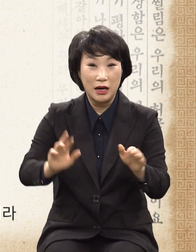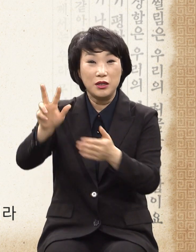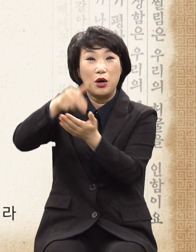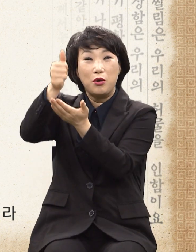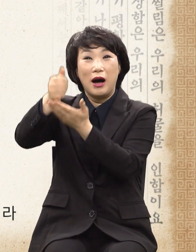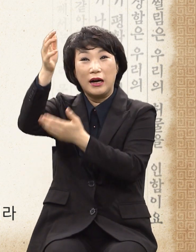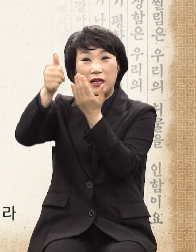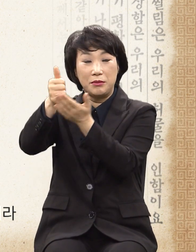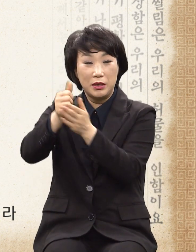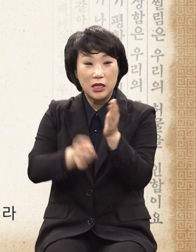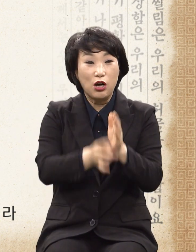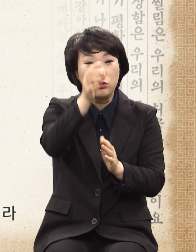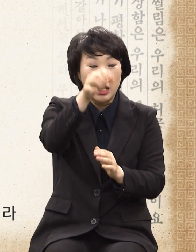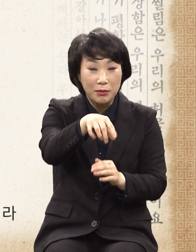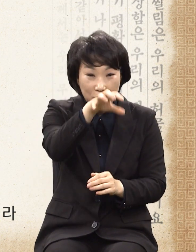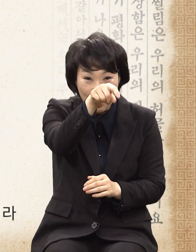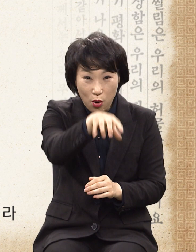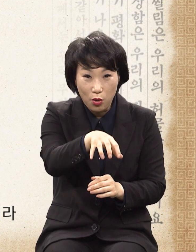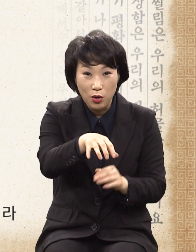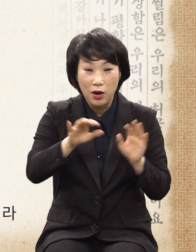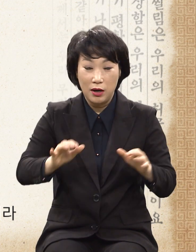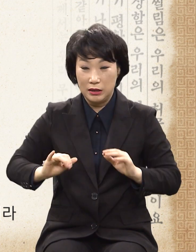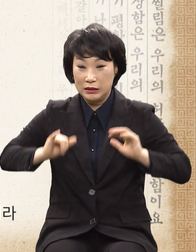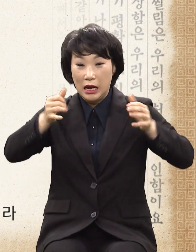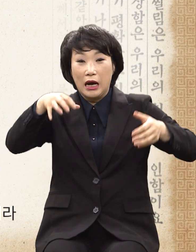여호와께서 예루살렘을 세워 세상에서